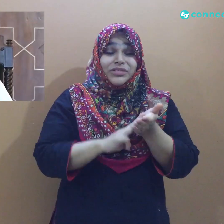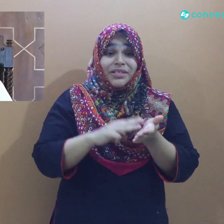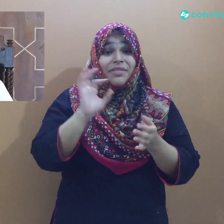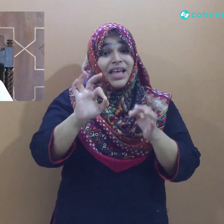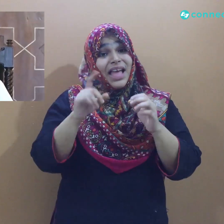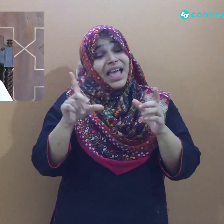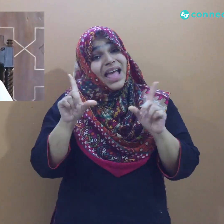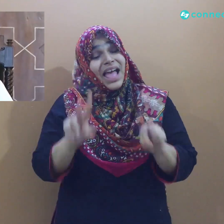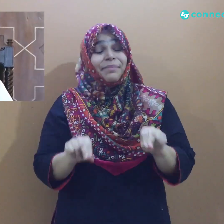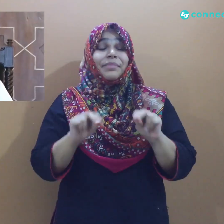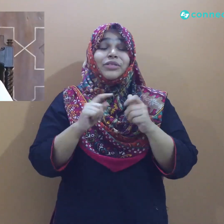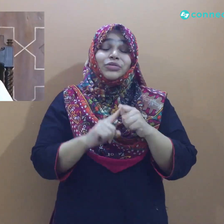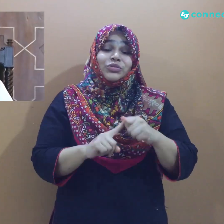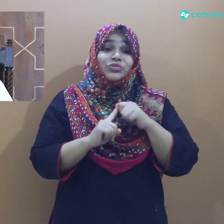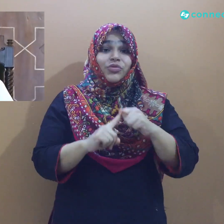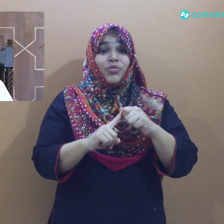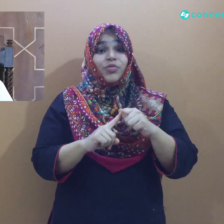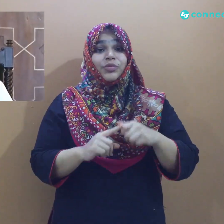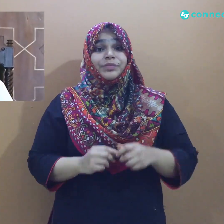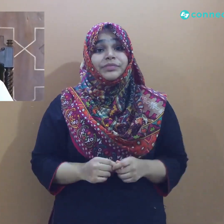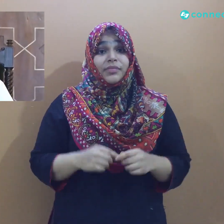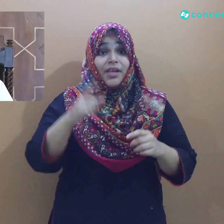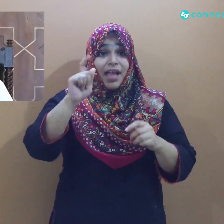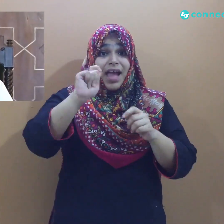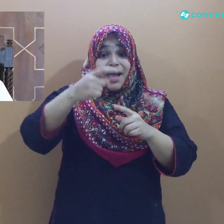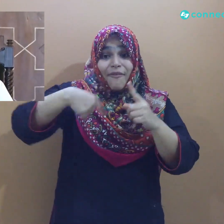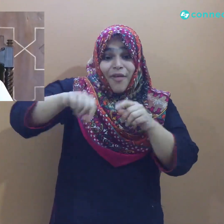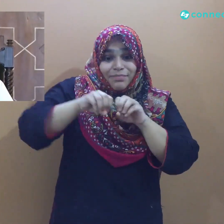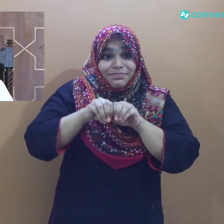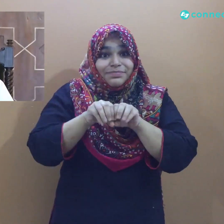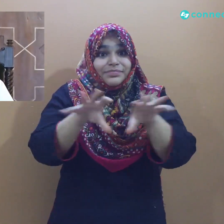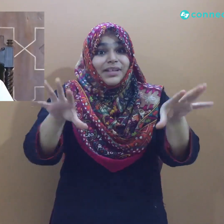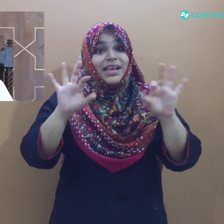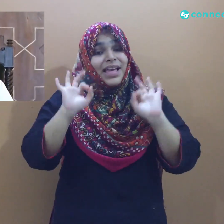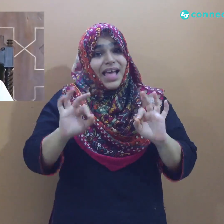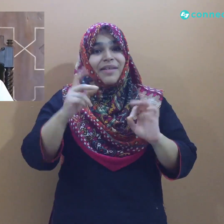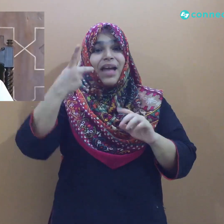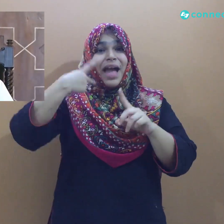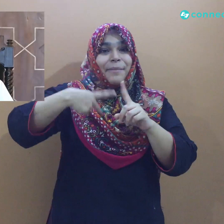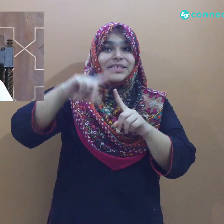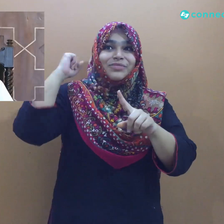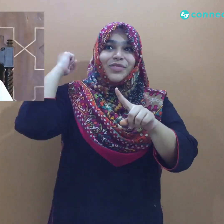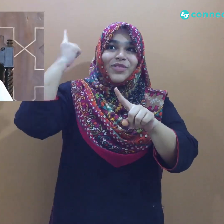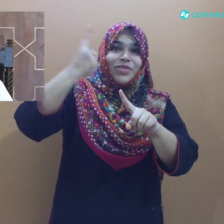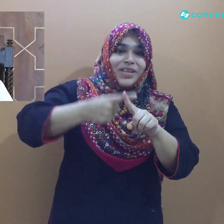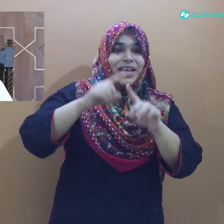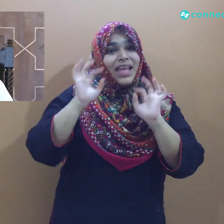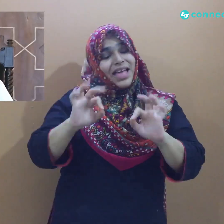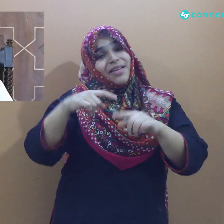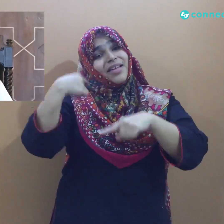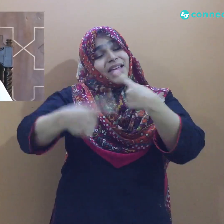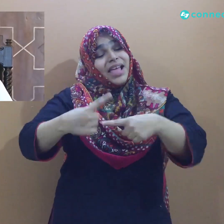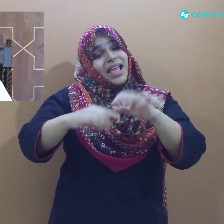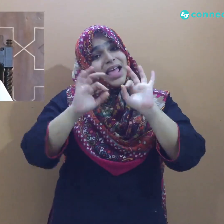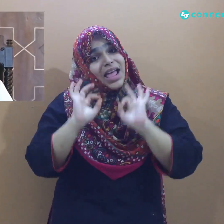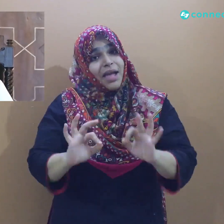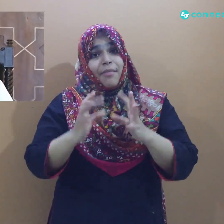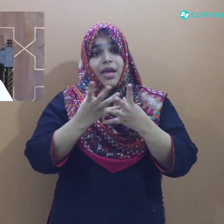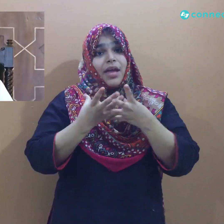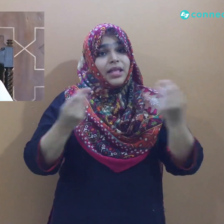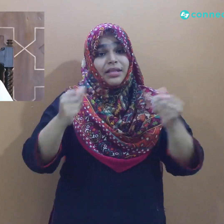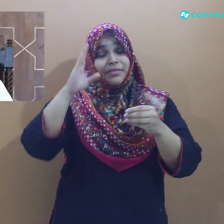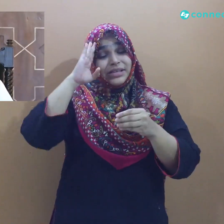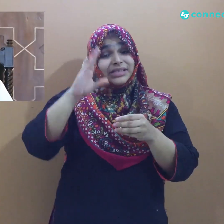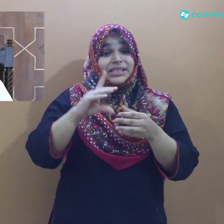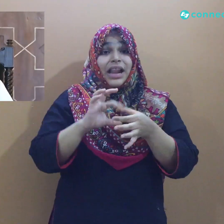انہی بنیادوں پر، مسلمانوں کی اپنی کوآپریشن کی بنیاد پر صدقات، زکوٰۃ اور خیرات کے حوالے سے چلتا ہے۔ اس کے اندر